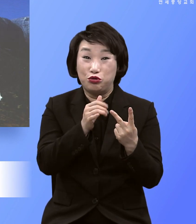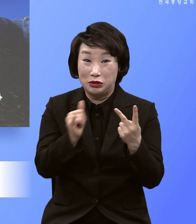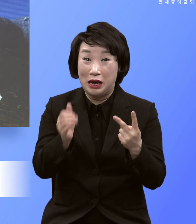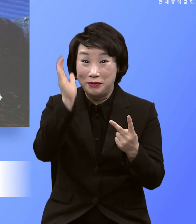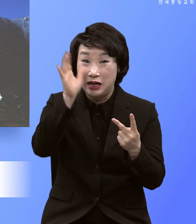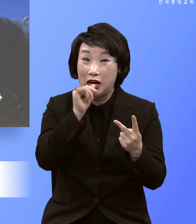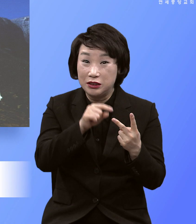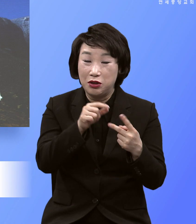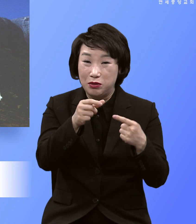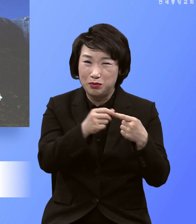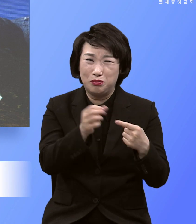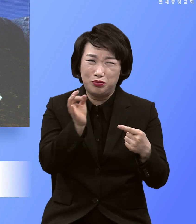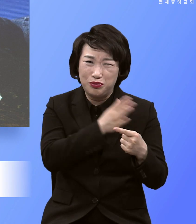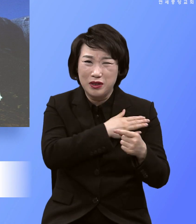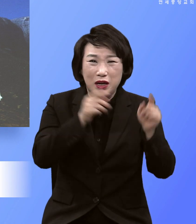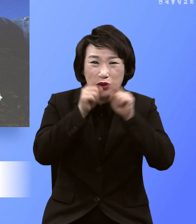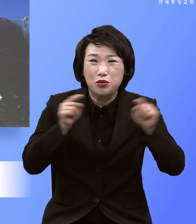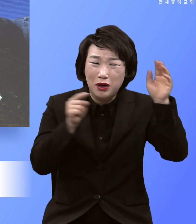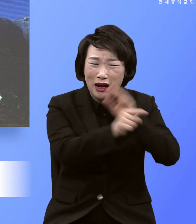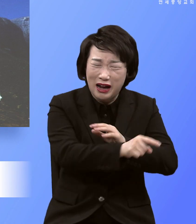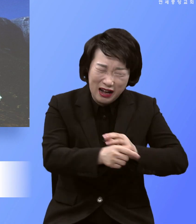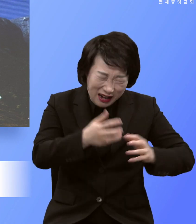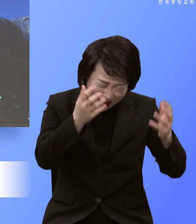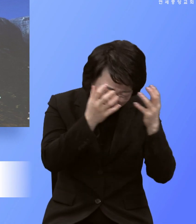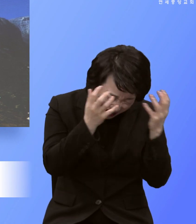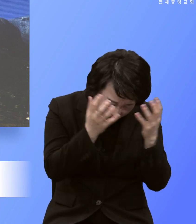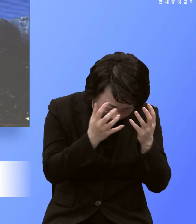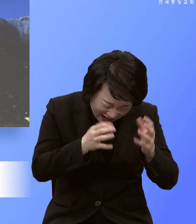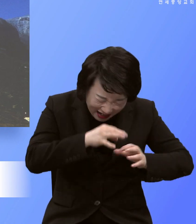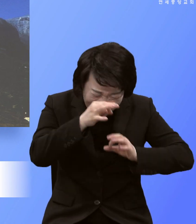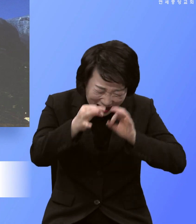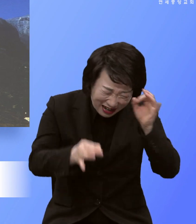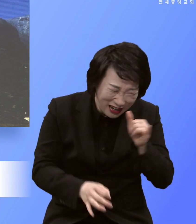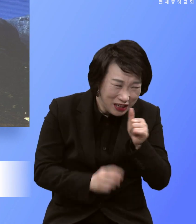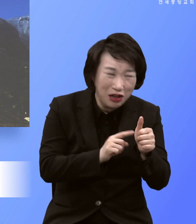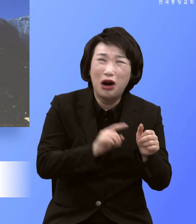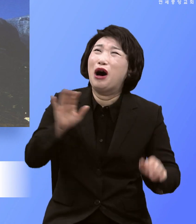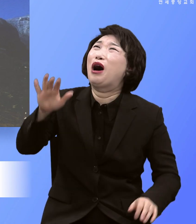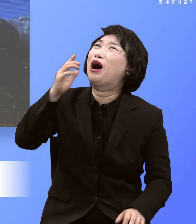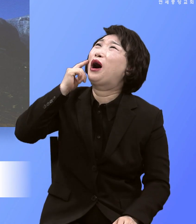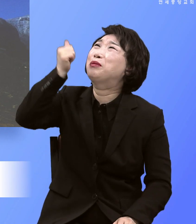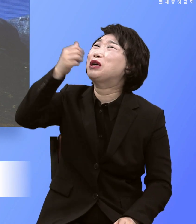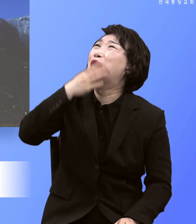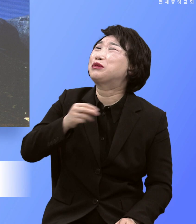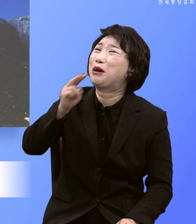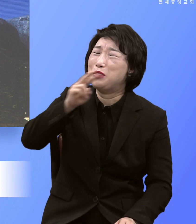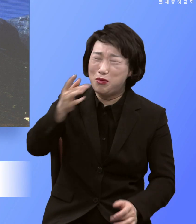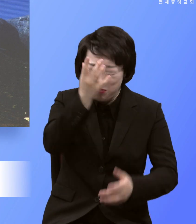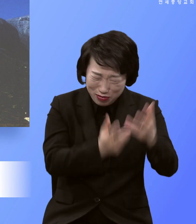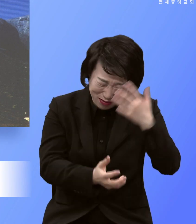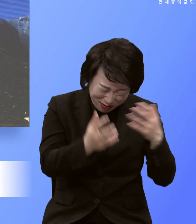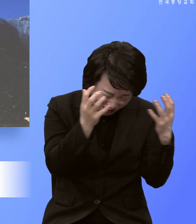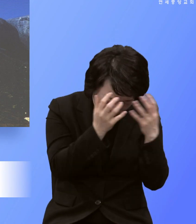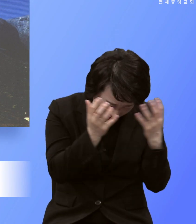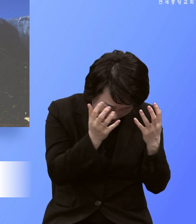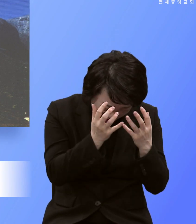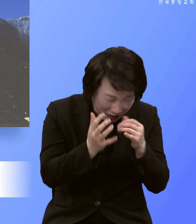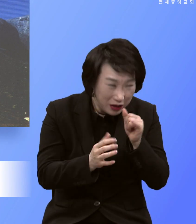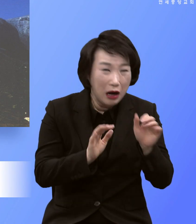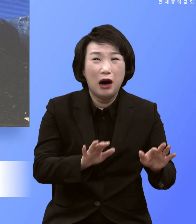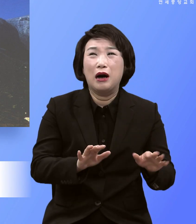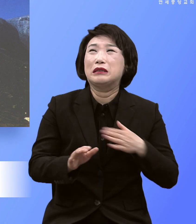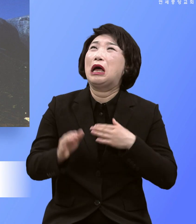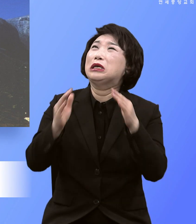몸부림을 칩니다. 아버지 아브라함이요 내가 이 부국 가운데서 고민합니다.